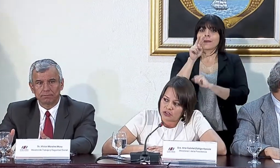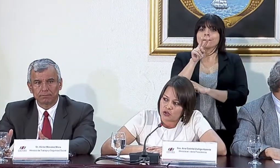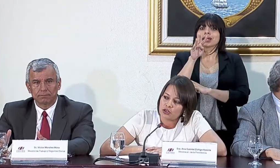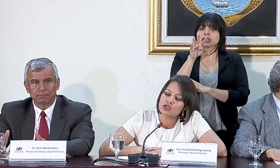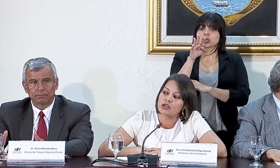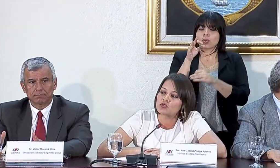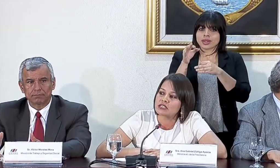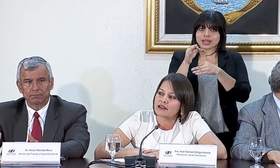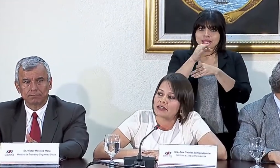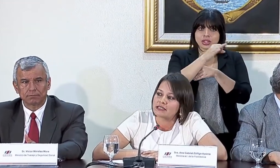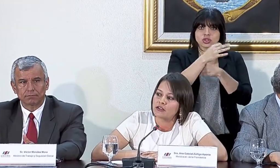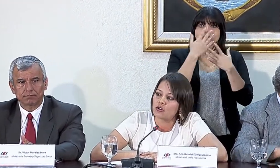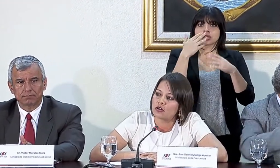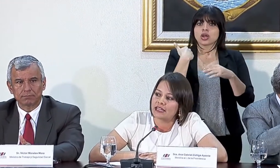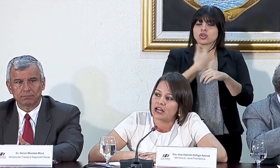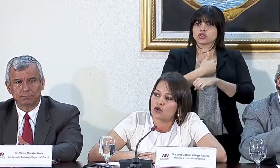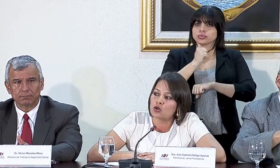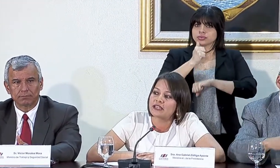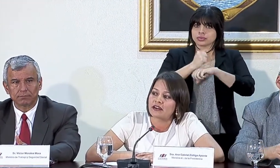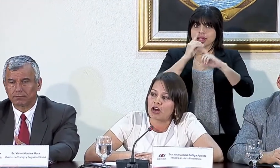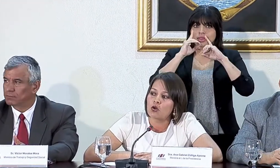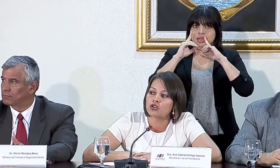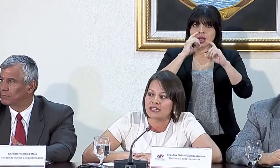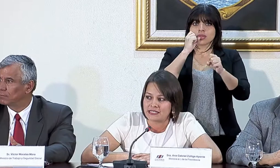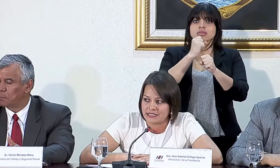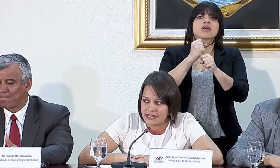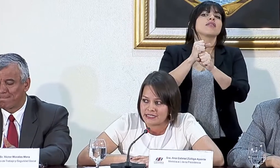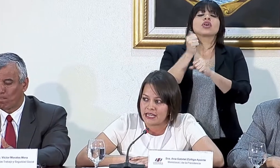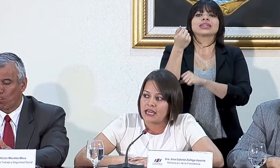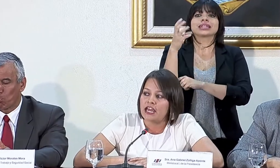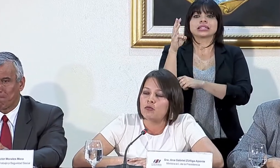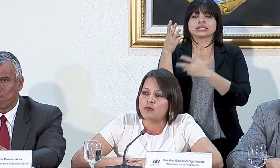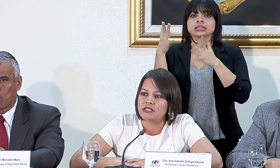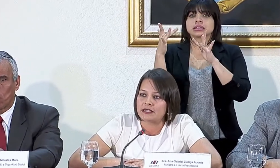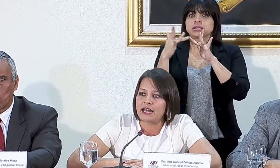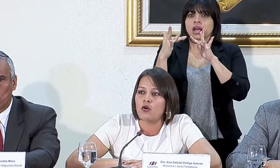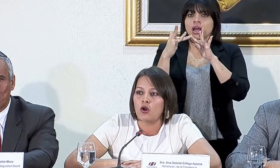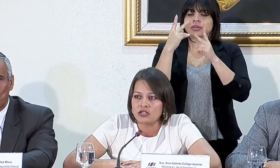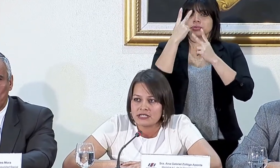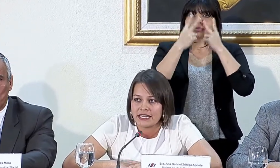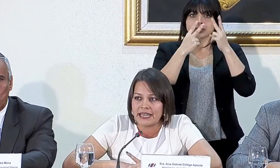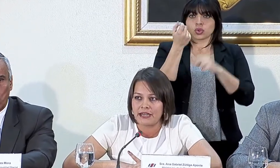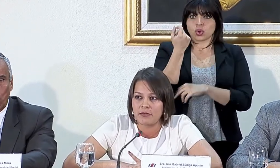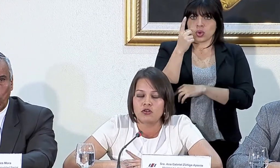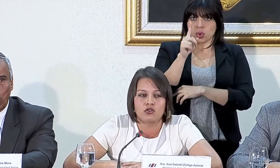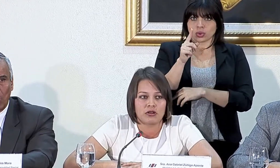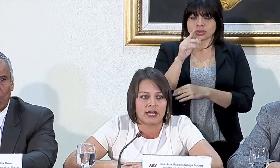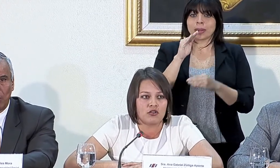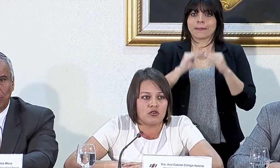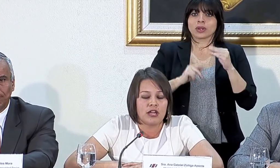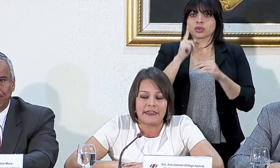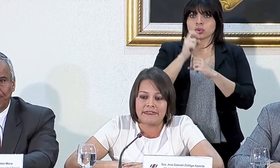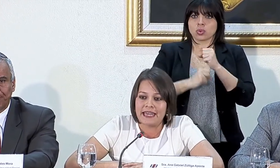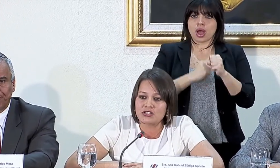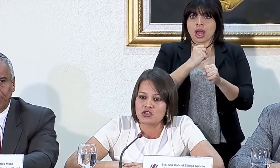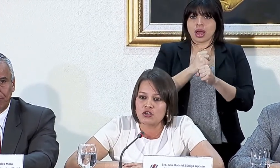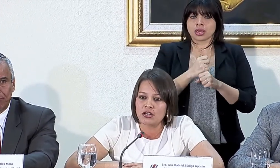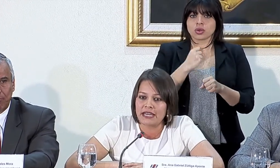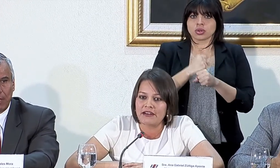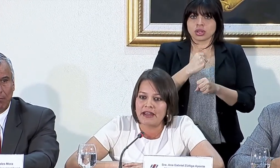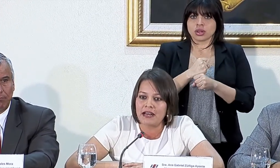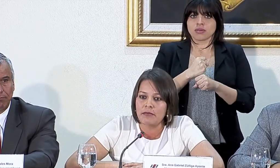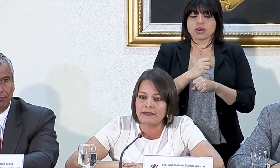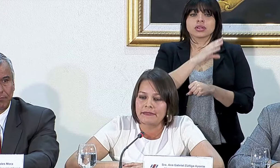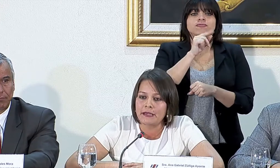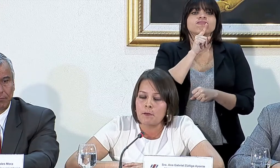24 territorios, hemos establecido diálogo y trabajo con 16, hemos visitado 11 en menos de un año de gestión